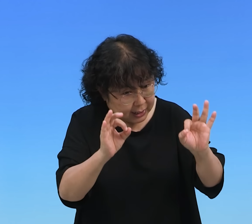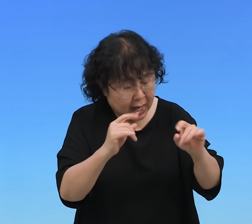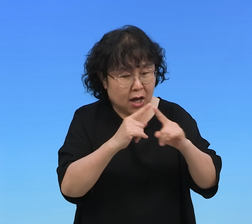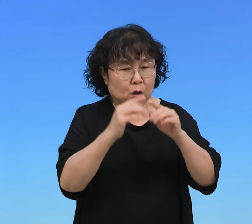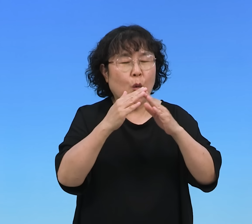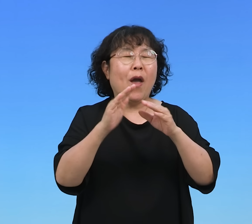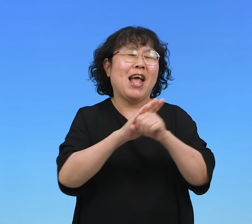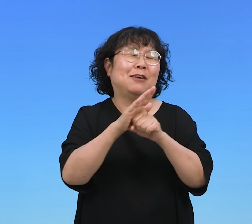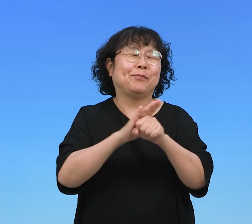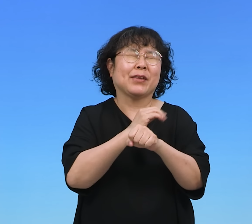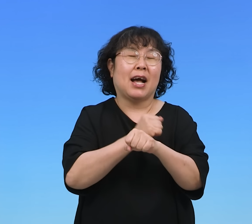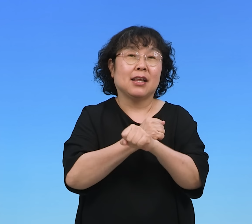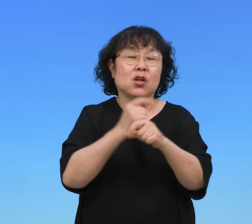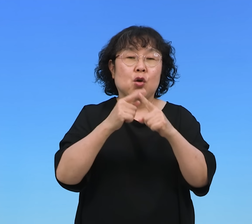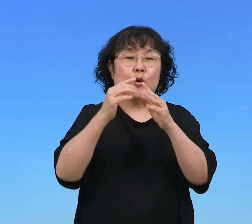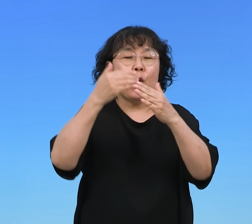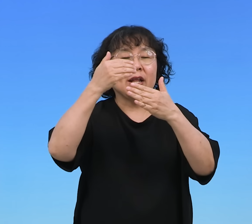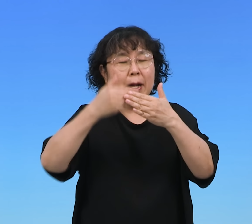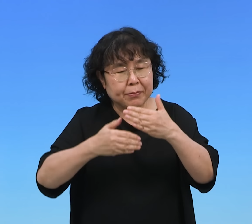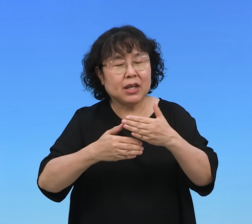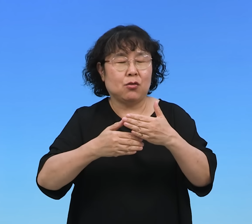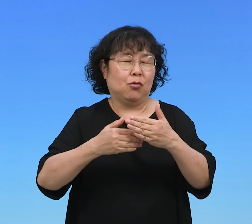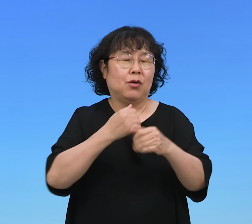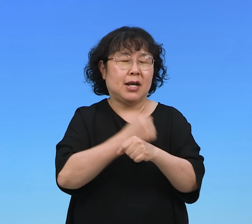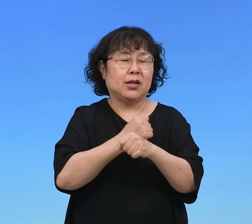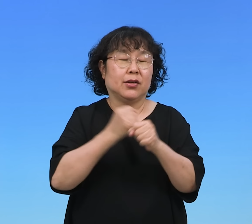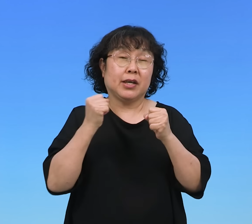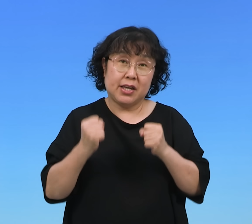교회를 사랑하셔서 교회에 남기로 하신 거예요.